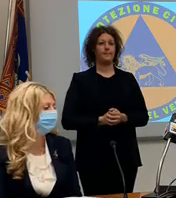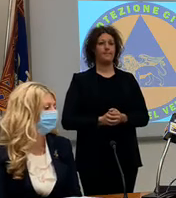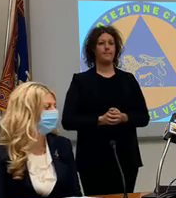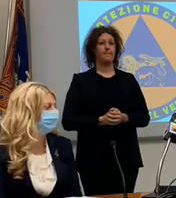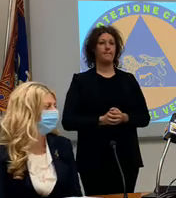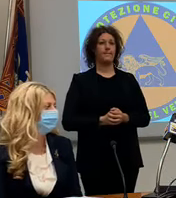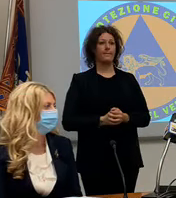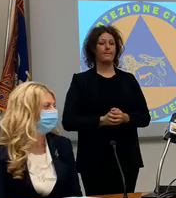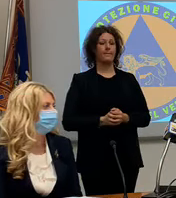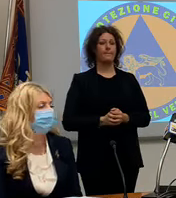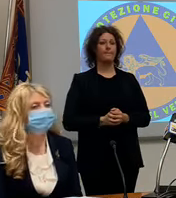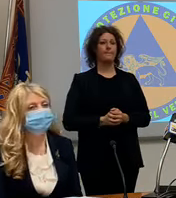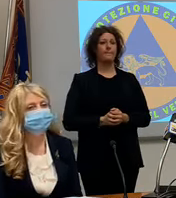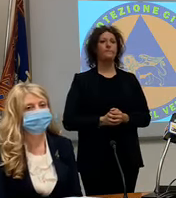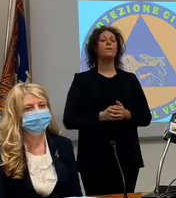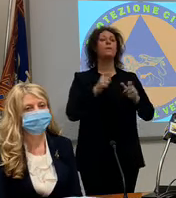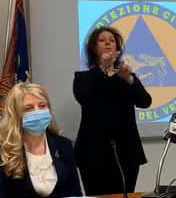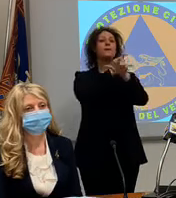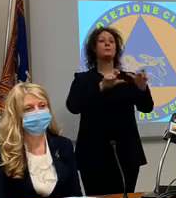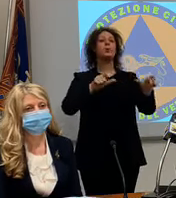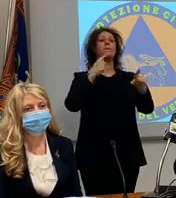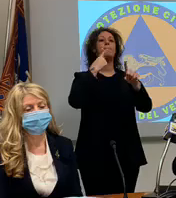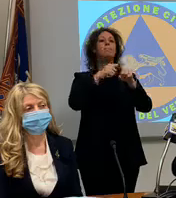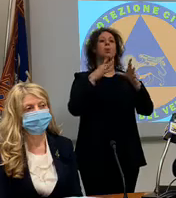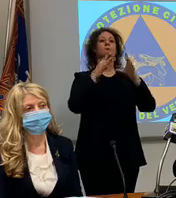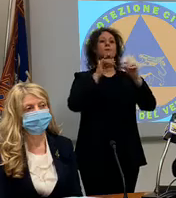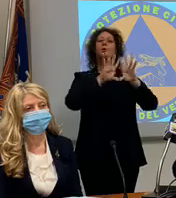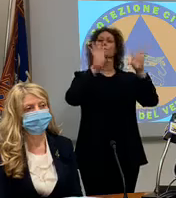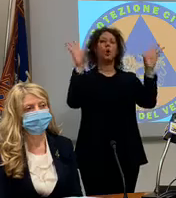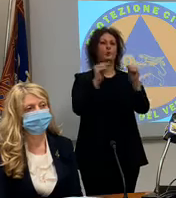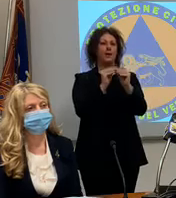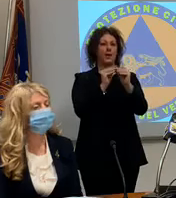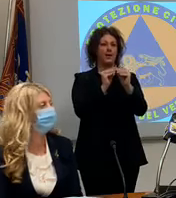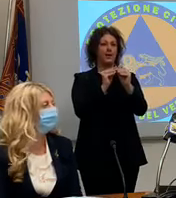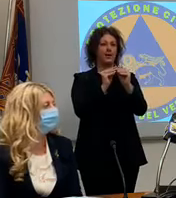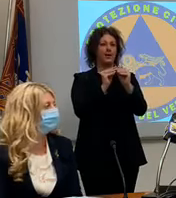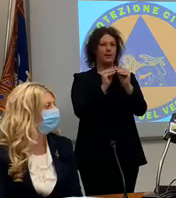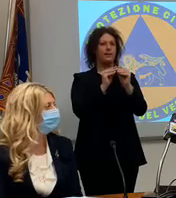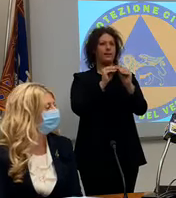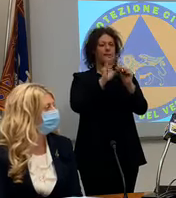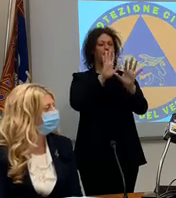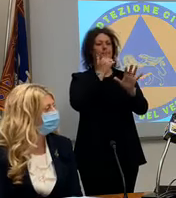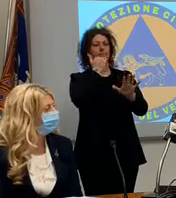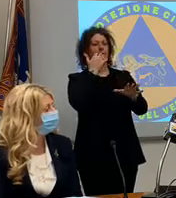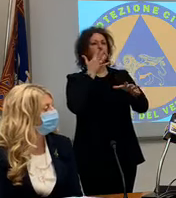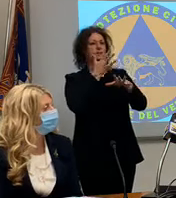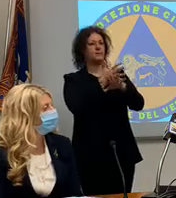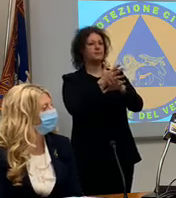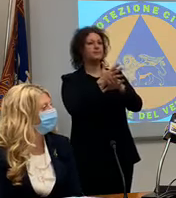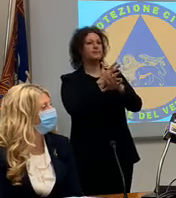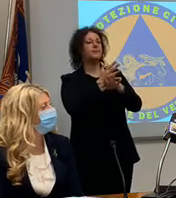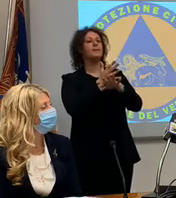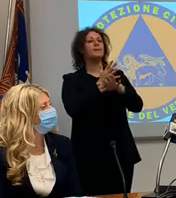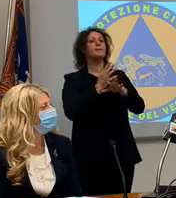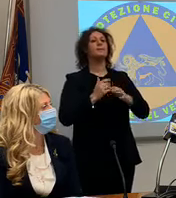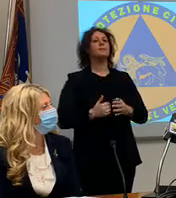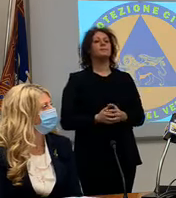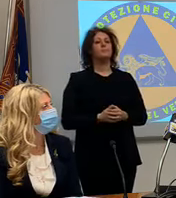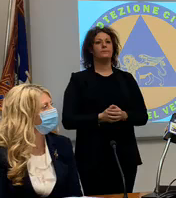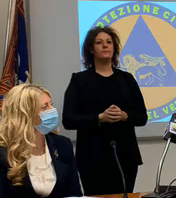tamponi totale dei positivi Sì peraltro c'è anche da dire una cosa che se noi guardassimo